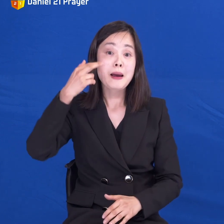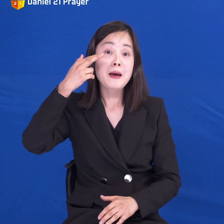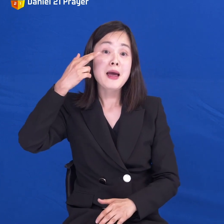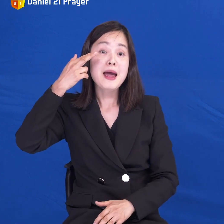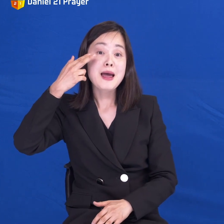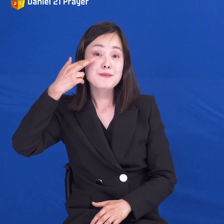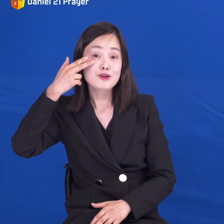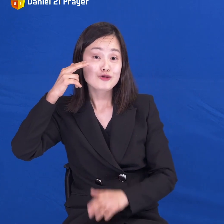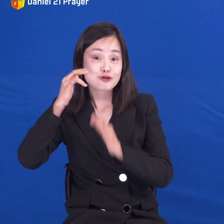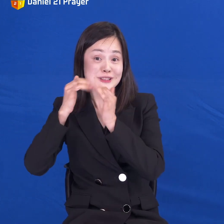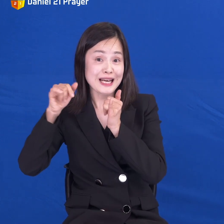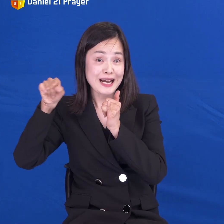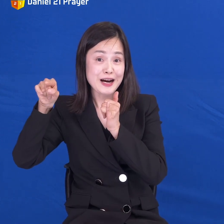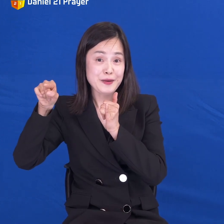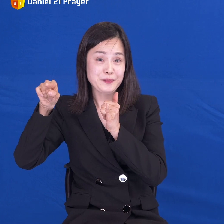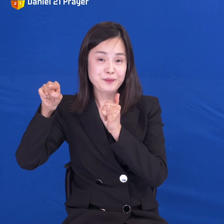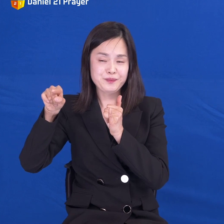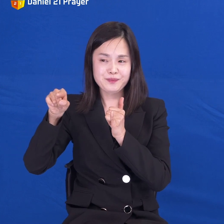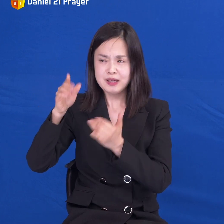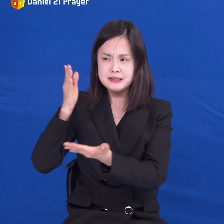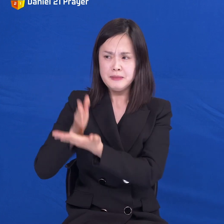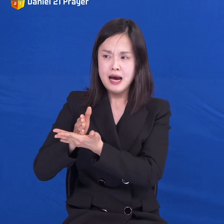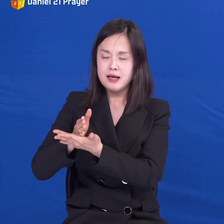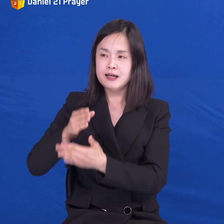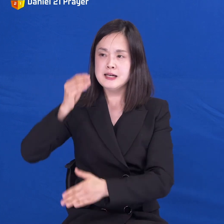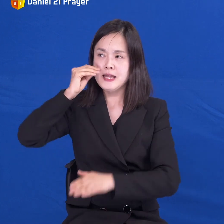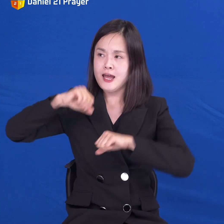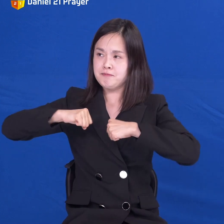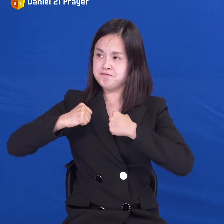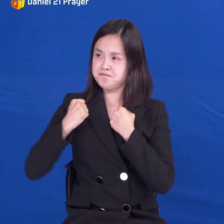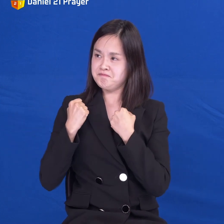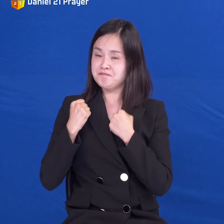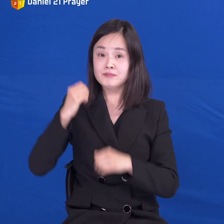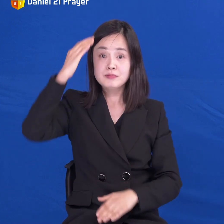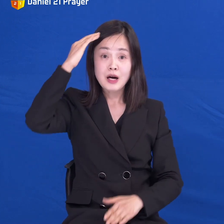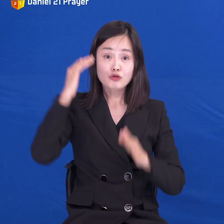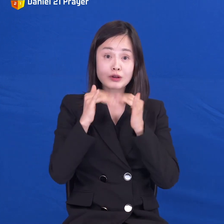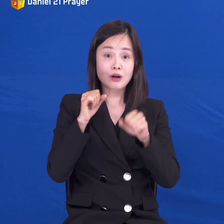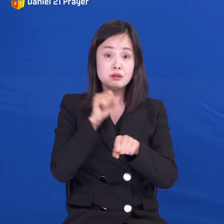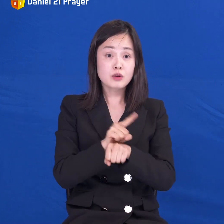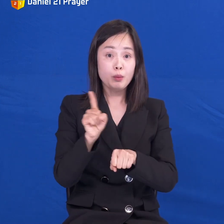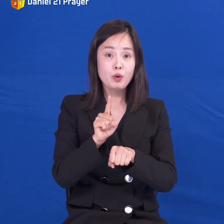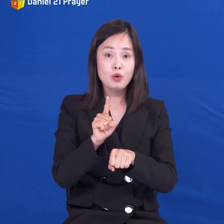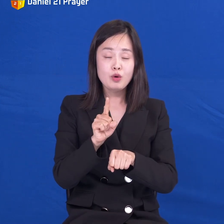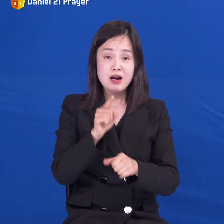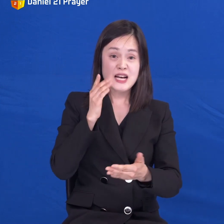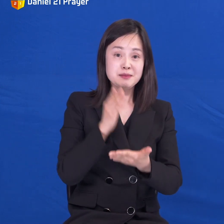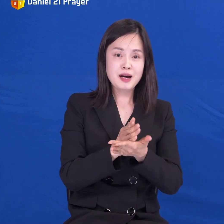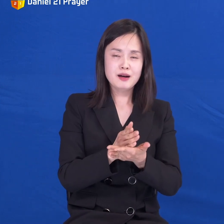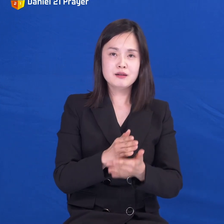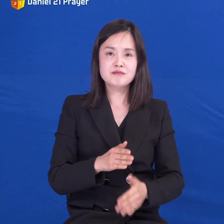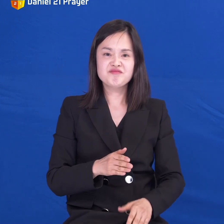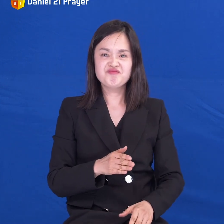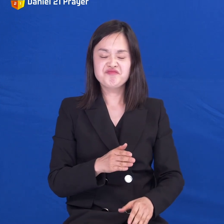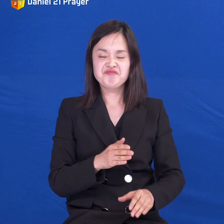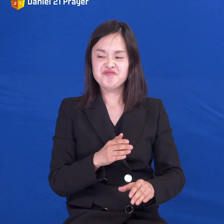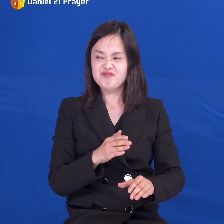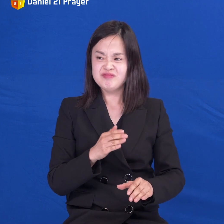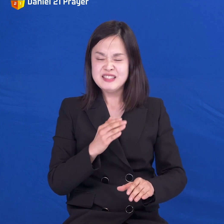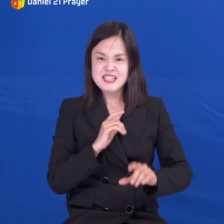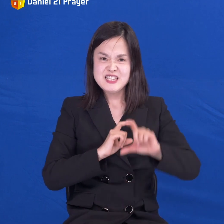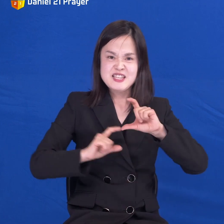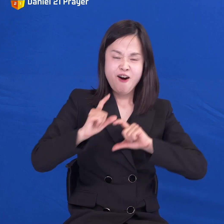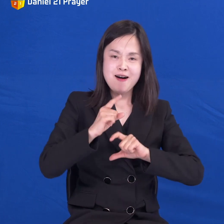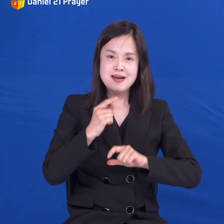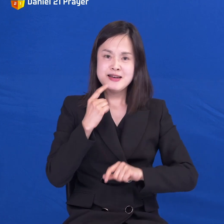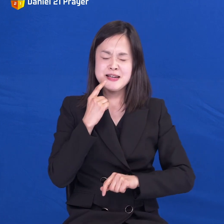안 해요. 우리 한국 사람은 하지 말라면 더 해요. 저도 미국 선교사가 있었어요. 근데 이상하게